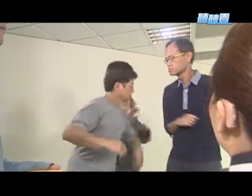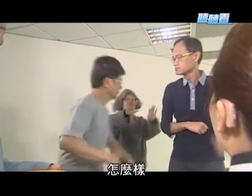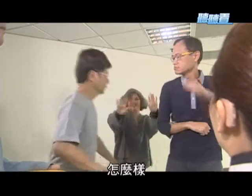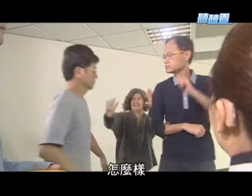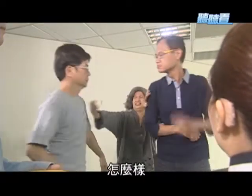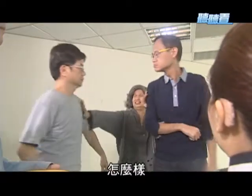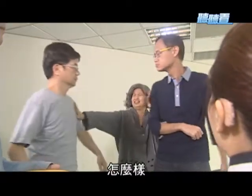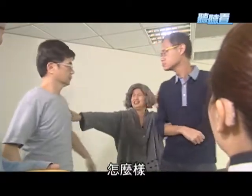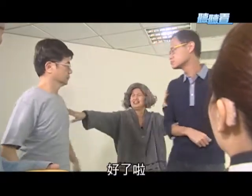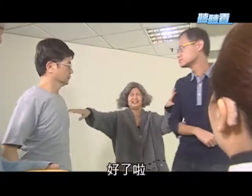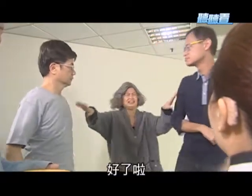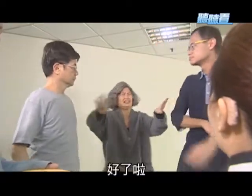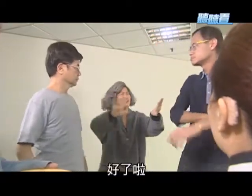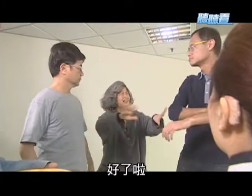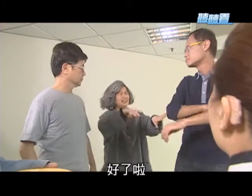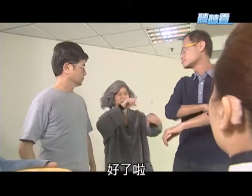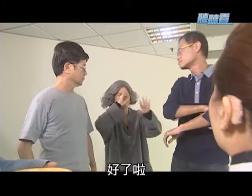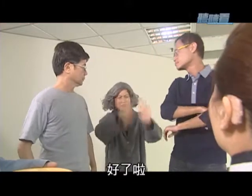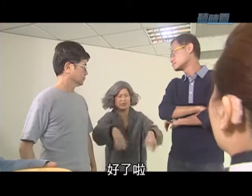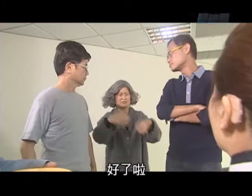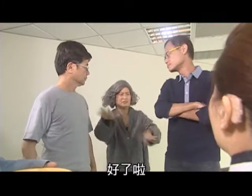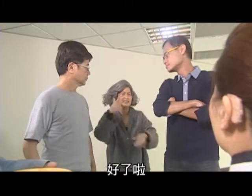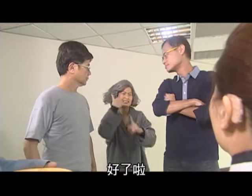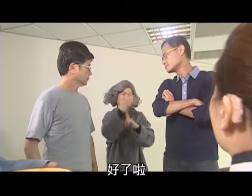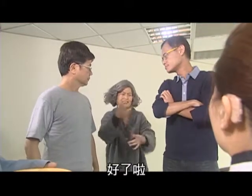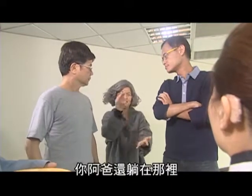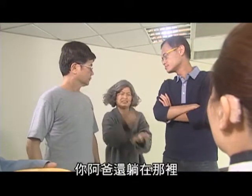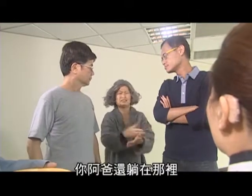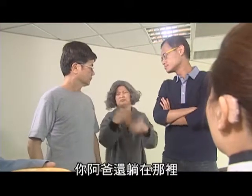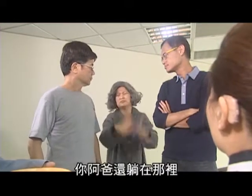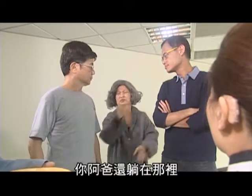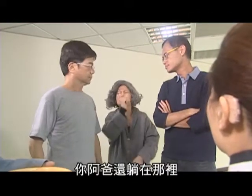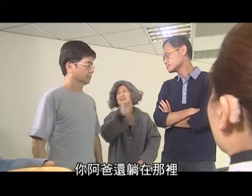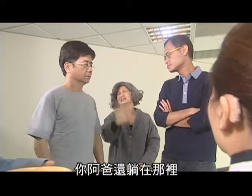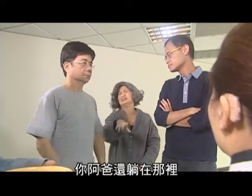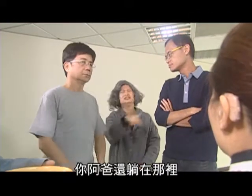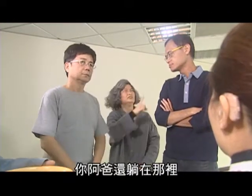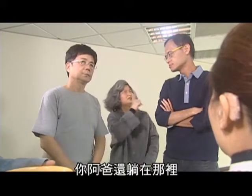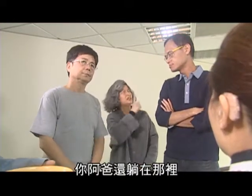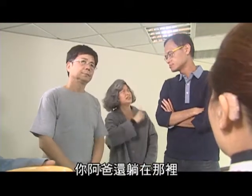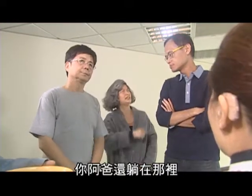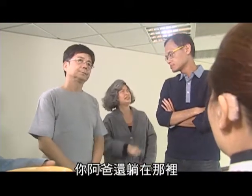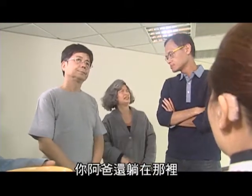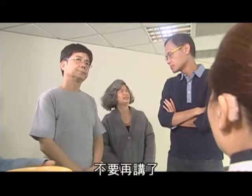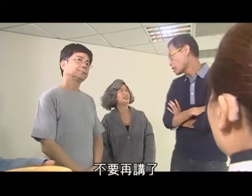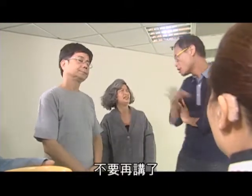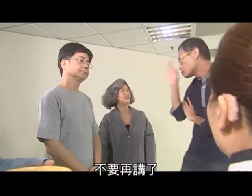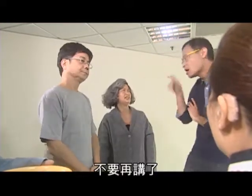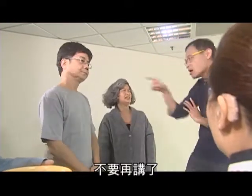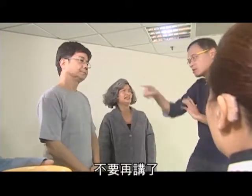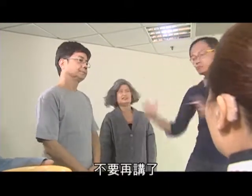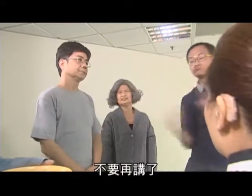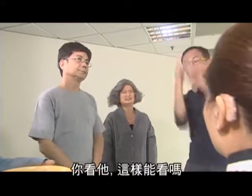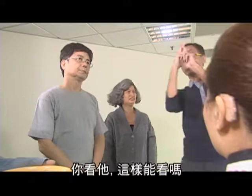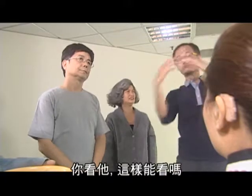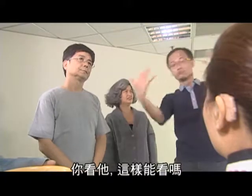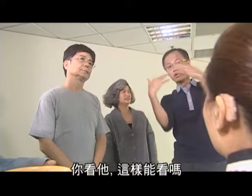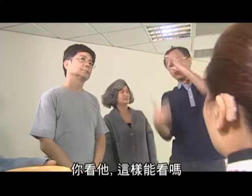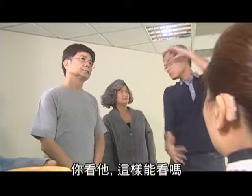怎么样？ 好的啦。哎，你阿爸哦还躺在那里呢，不要再讲啦。 你看他这样能看吗？